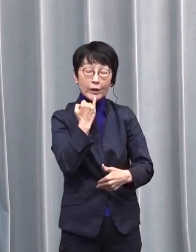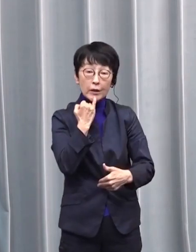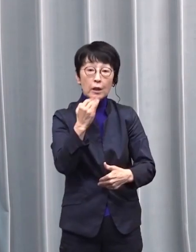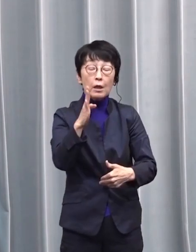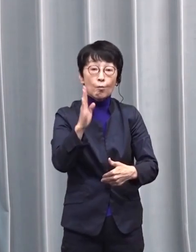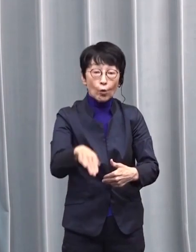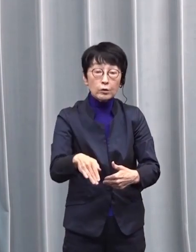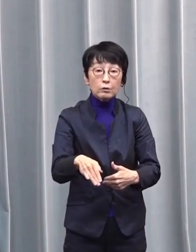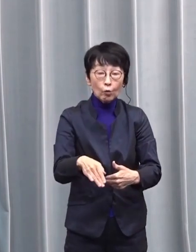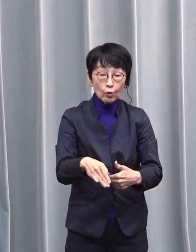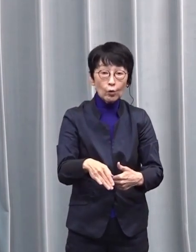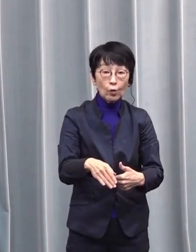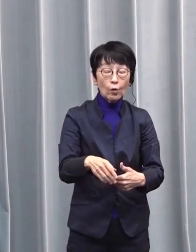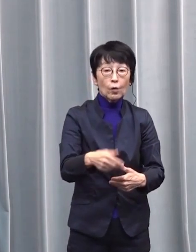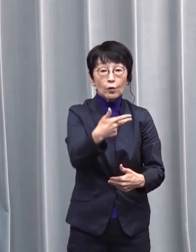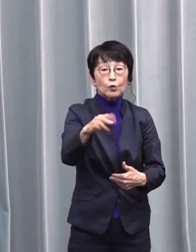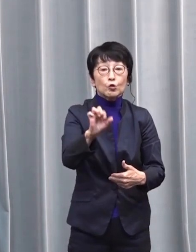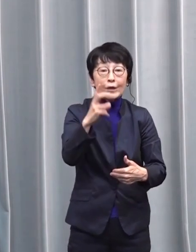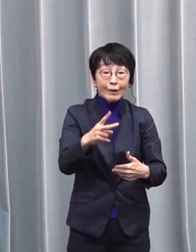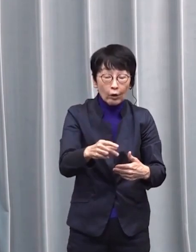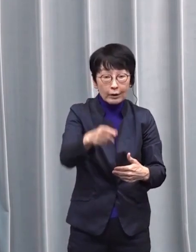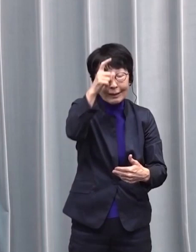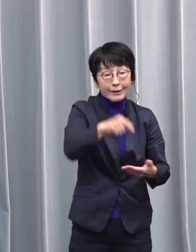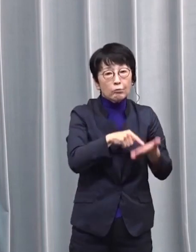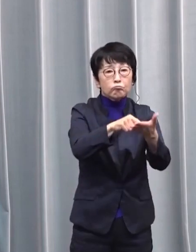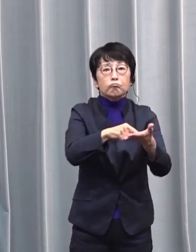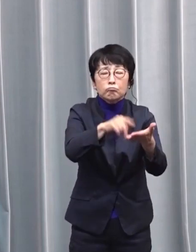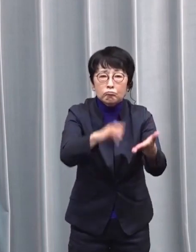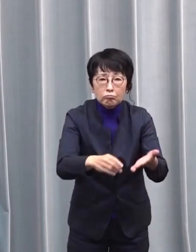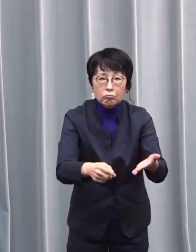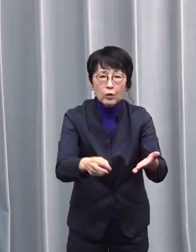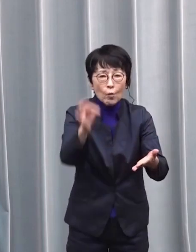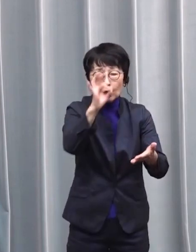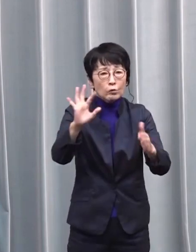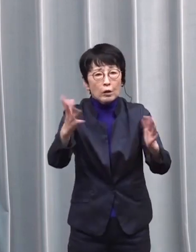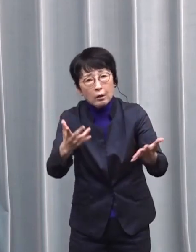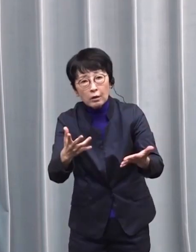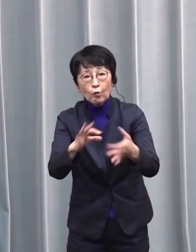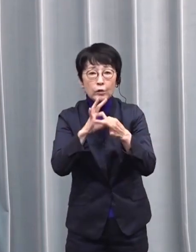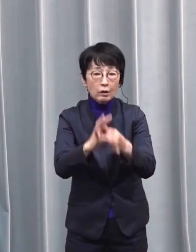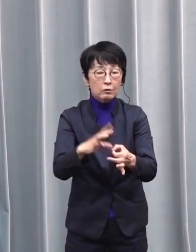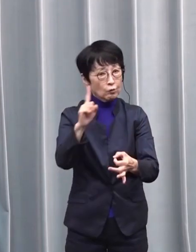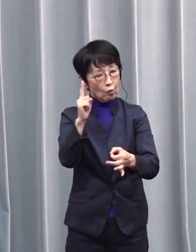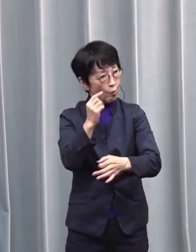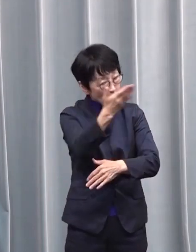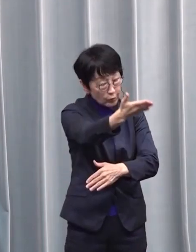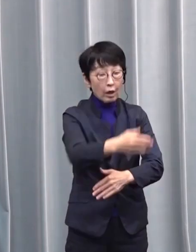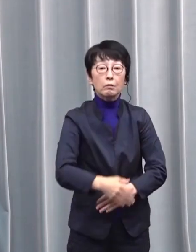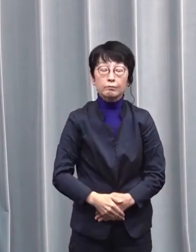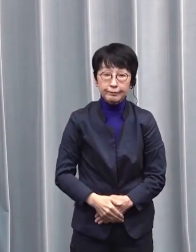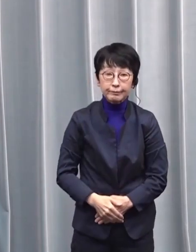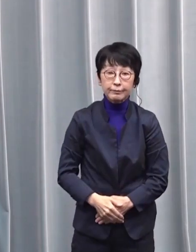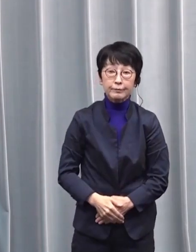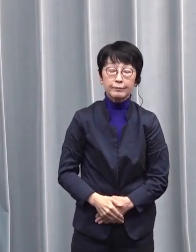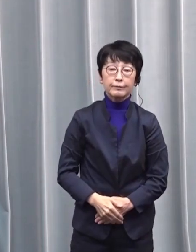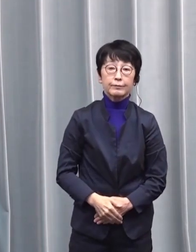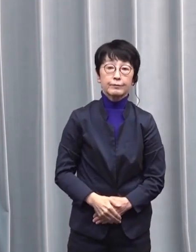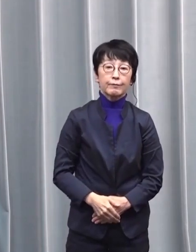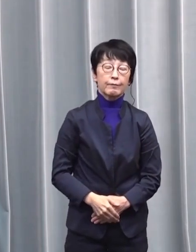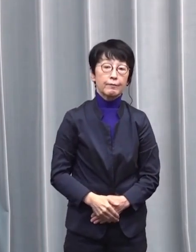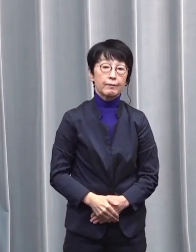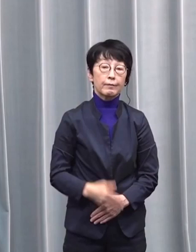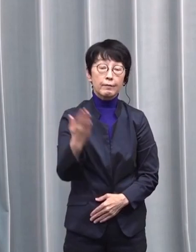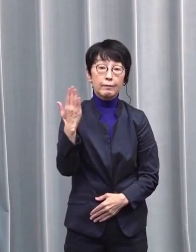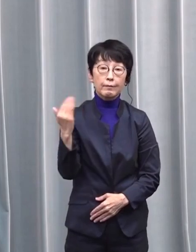らとんでもない話だと思うんですが、いかがですか。 まず先ほど従前の私